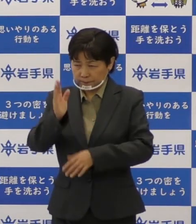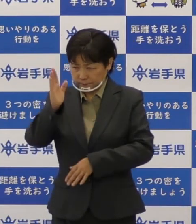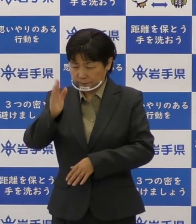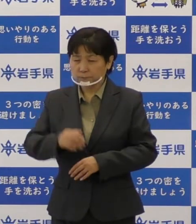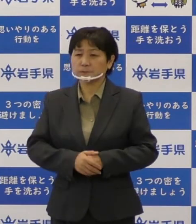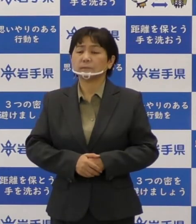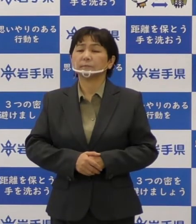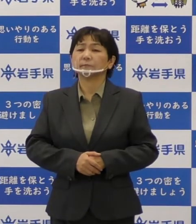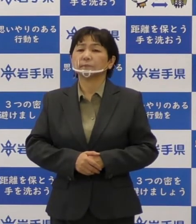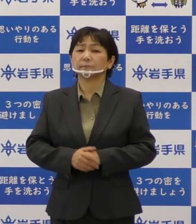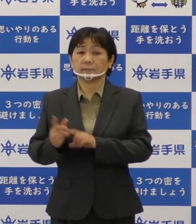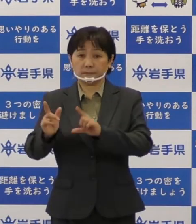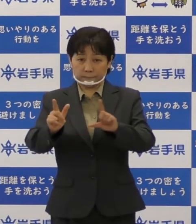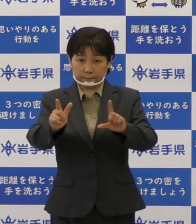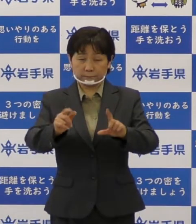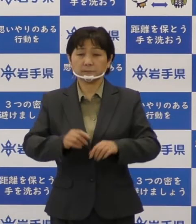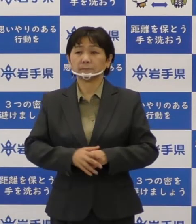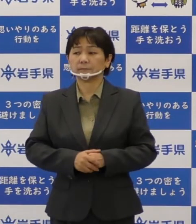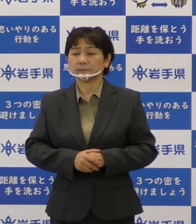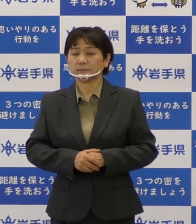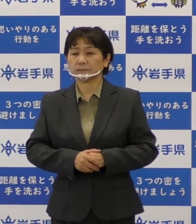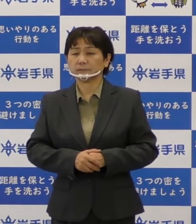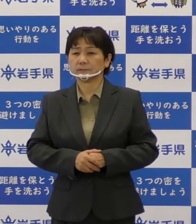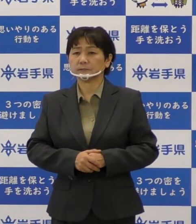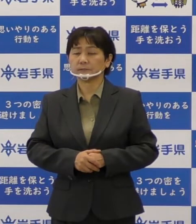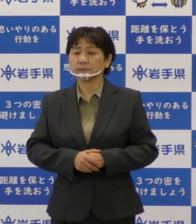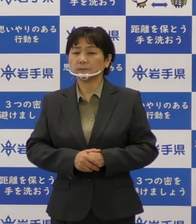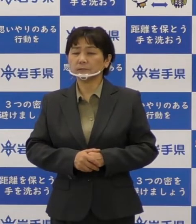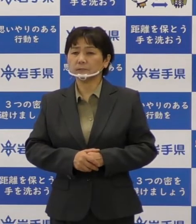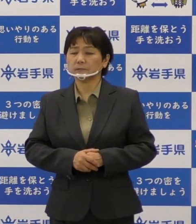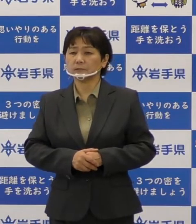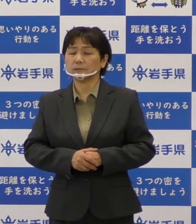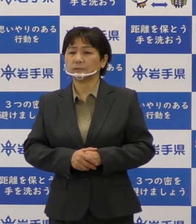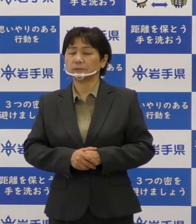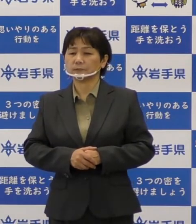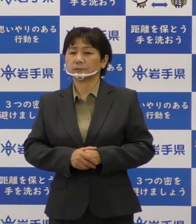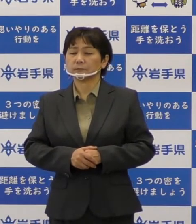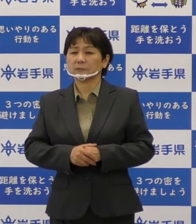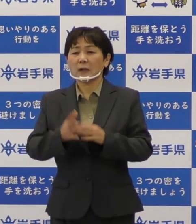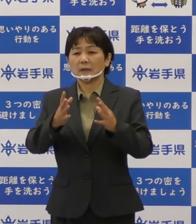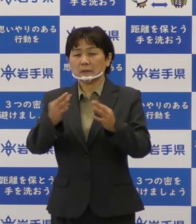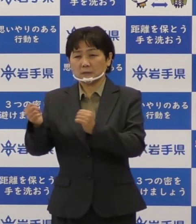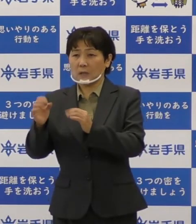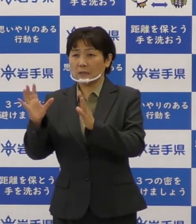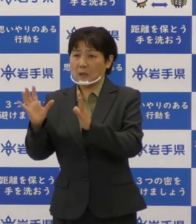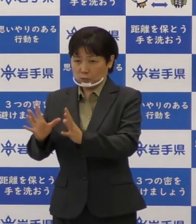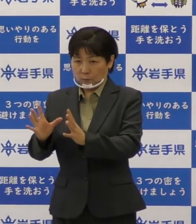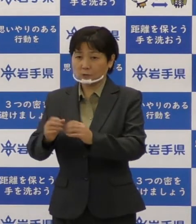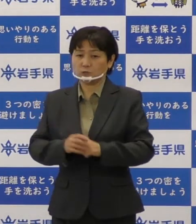時間による飲食など、感染リスクの高まる場面に注意して、